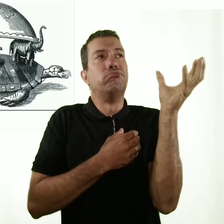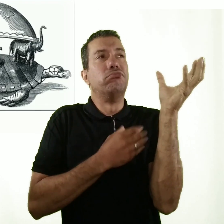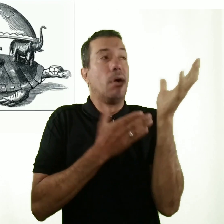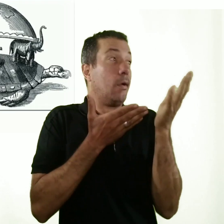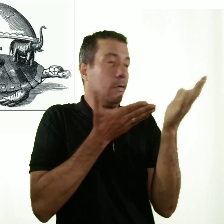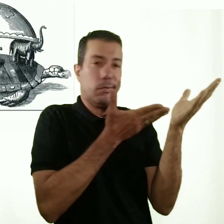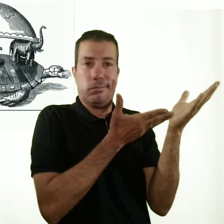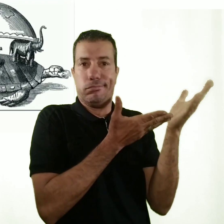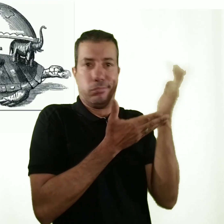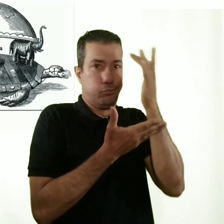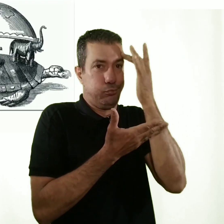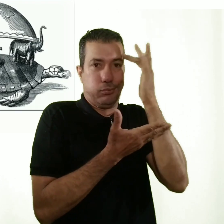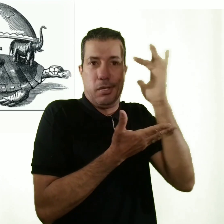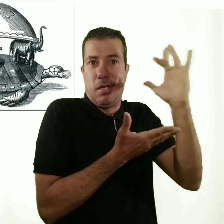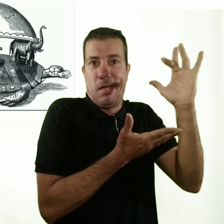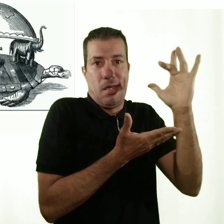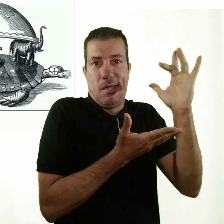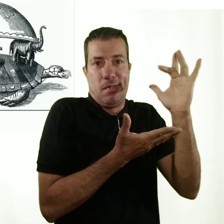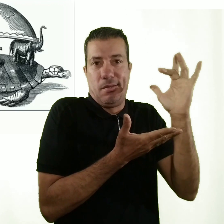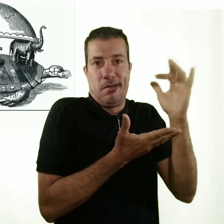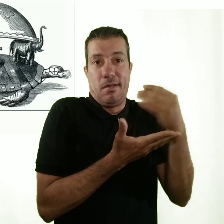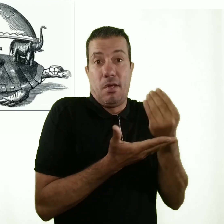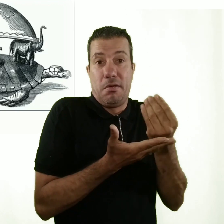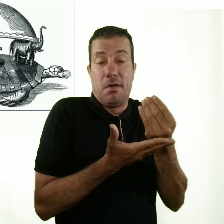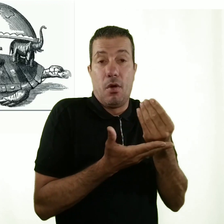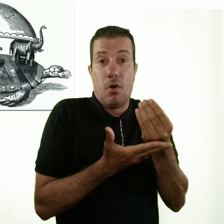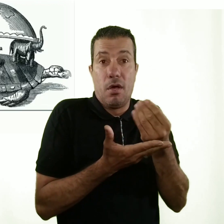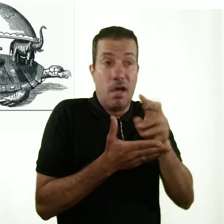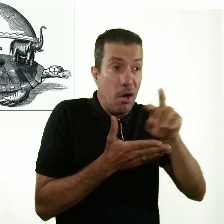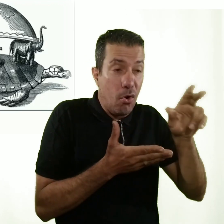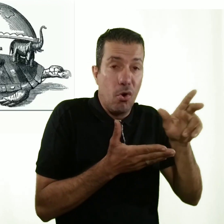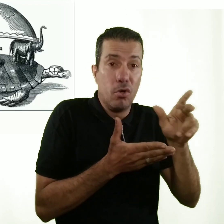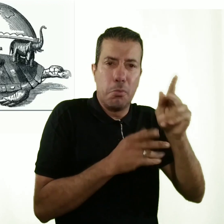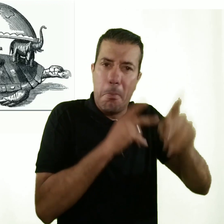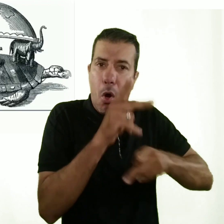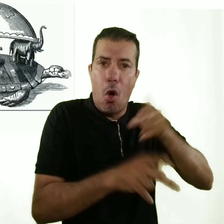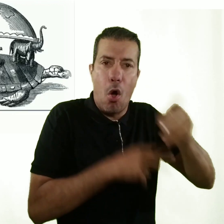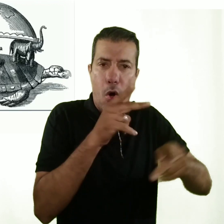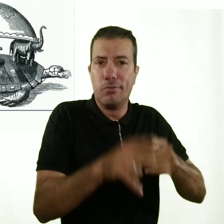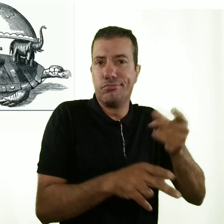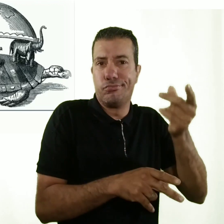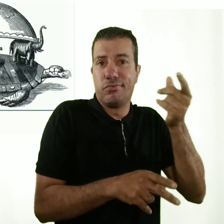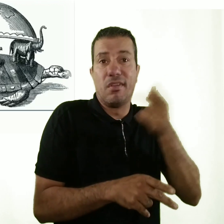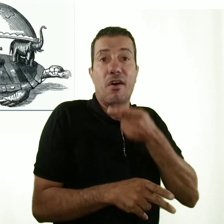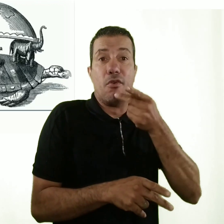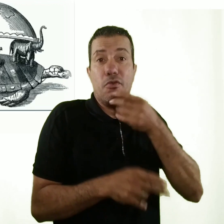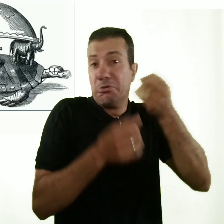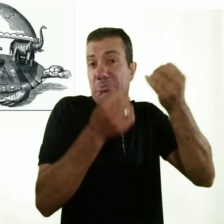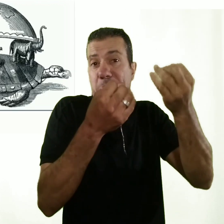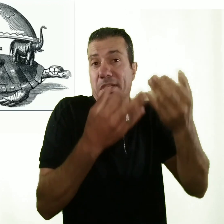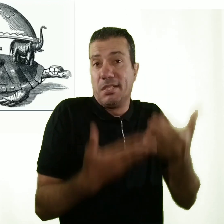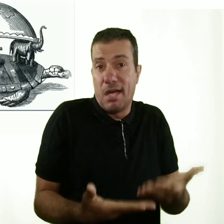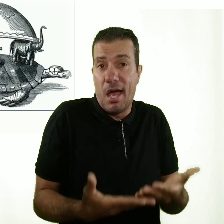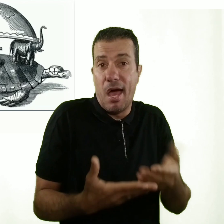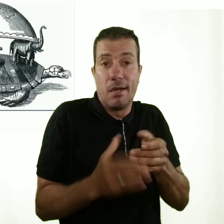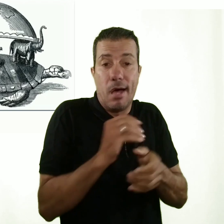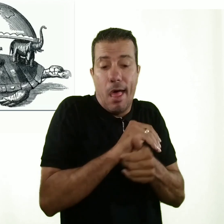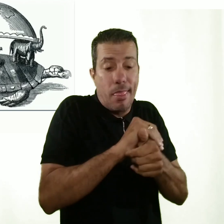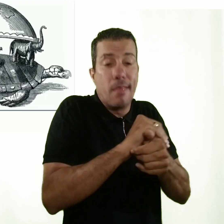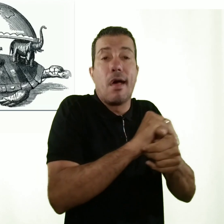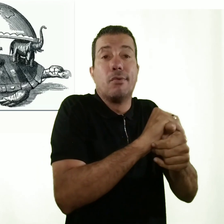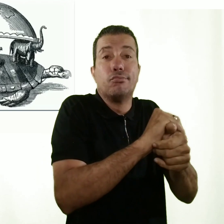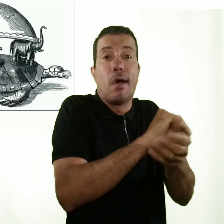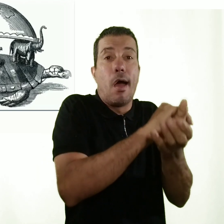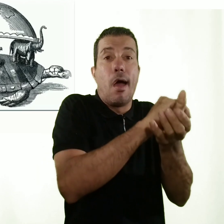sei. Não é? E as outras civilizações também não me falaram aonde estava a tartaruga apoiada para segurar